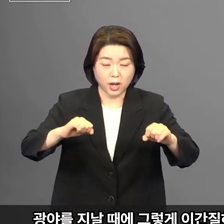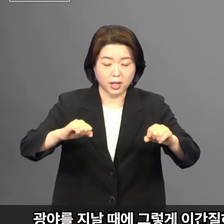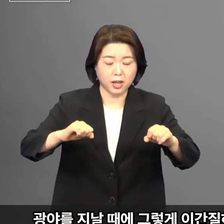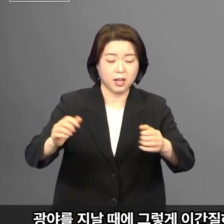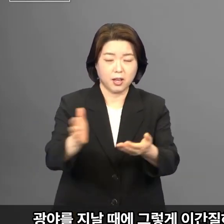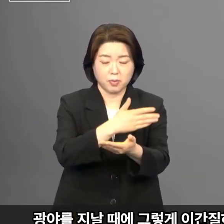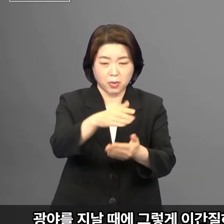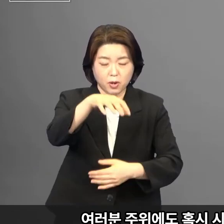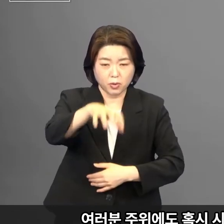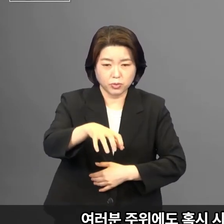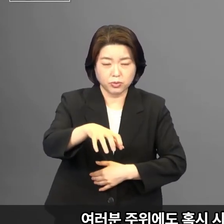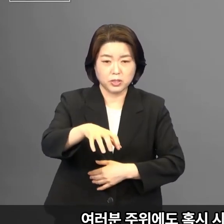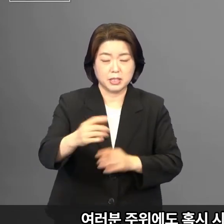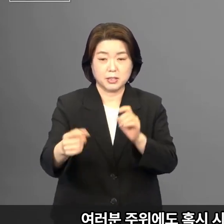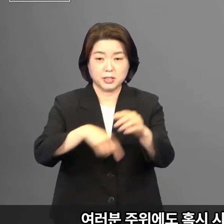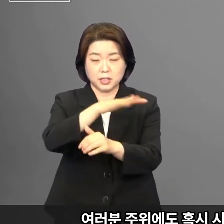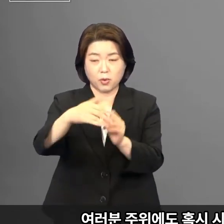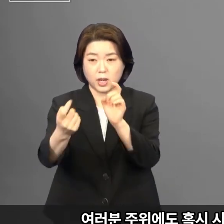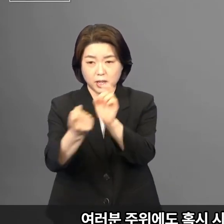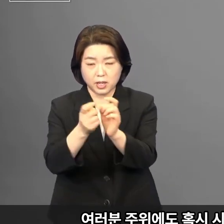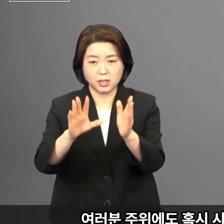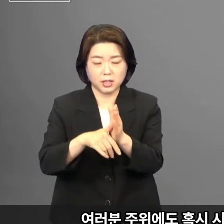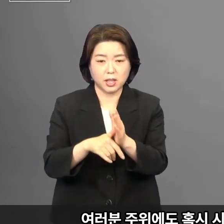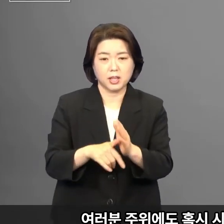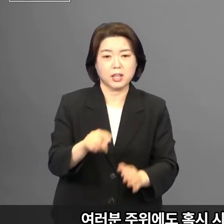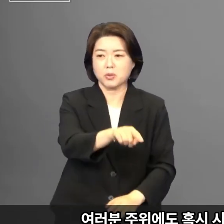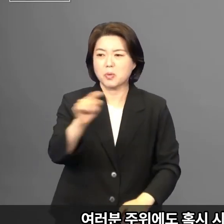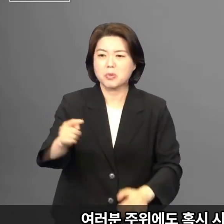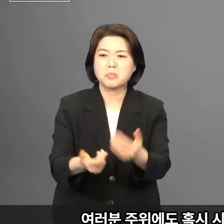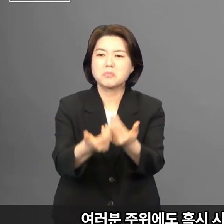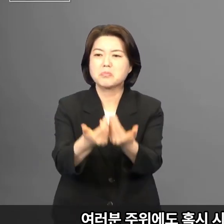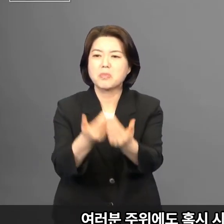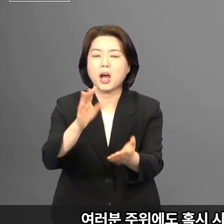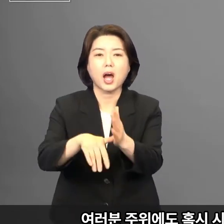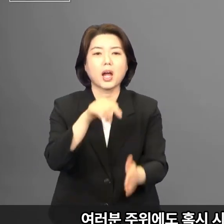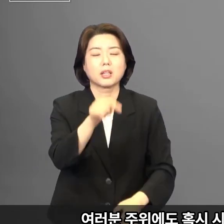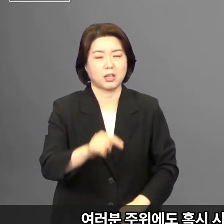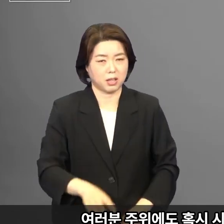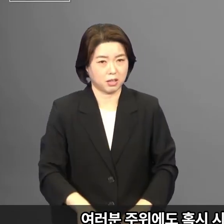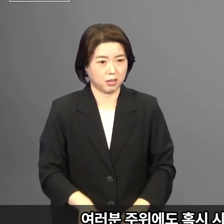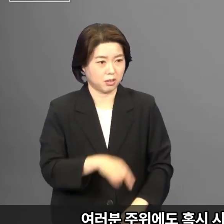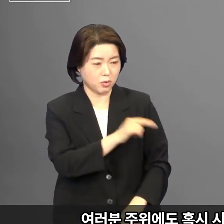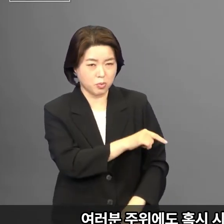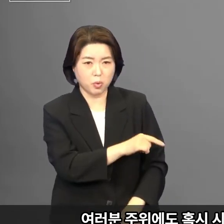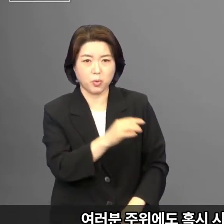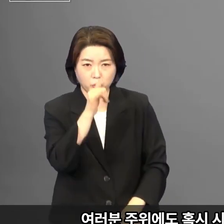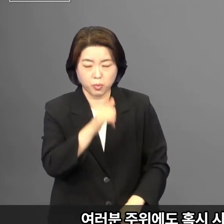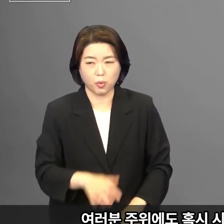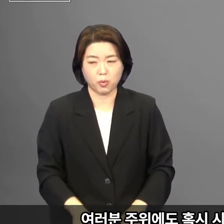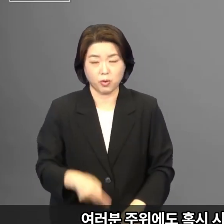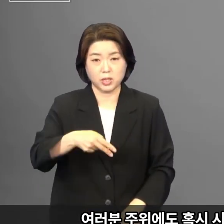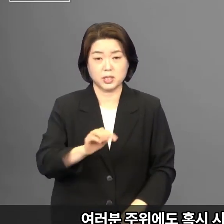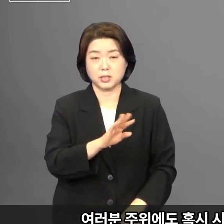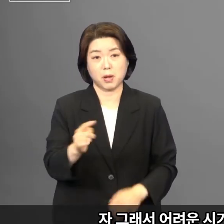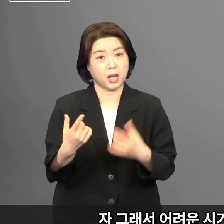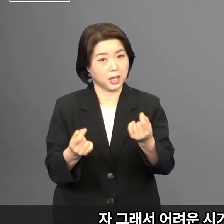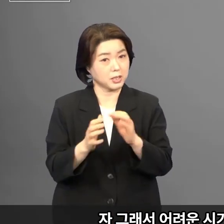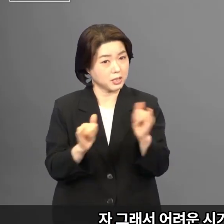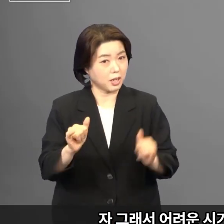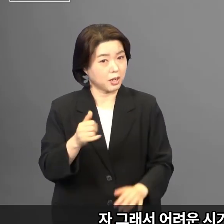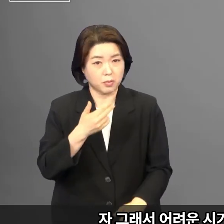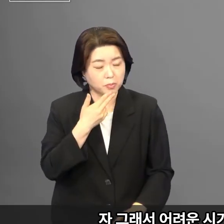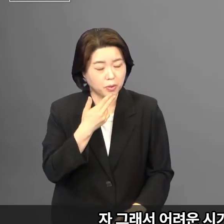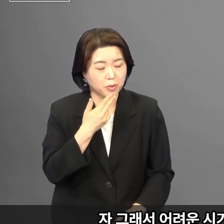시바라고 하는 인물입니다. 여러분 주위에도 혹시 시바와 같은 사람은 없으십니까?